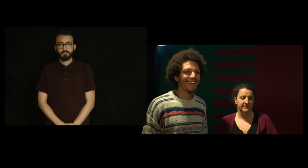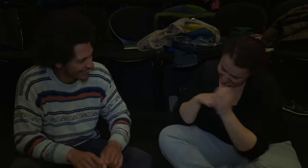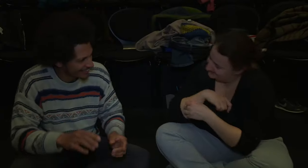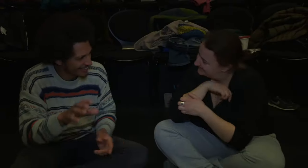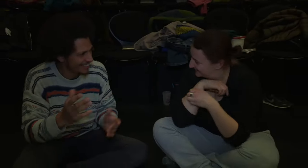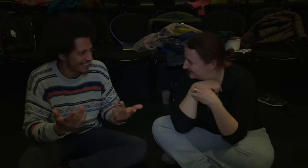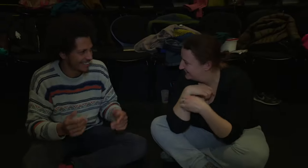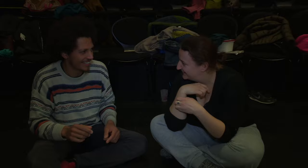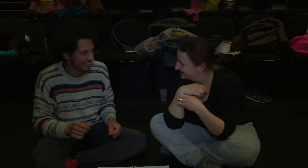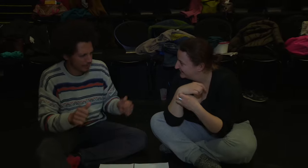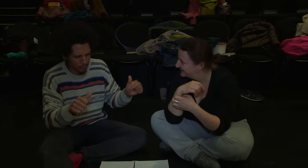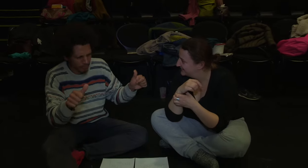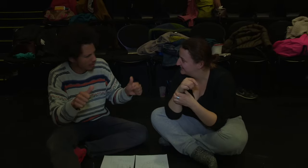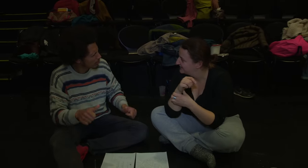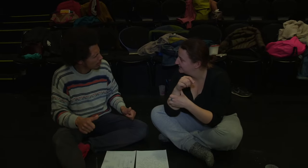l'instant.